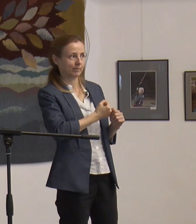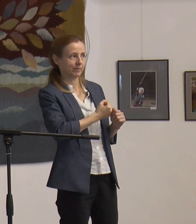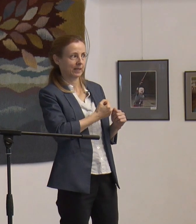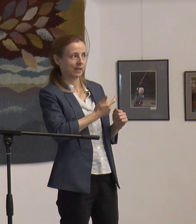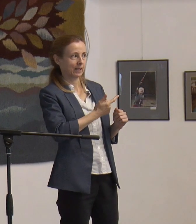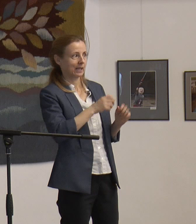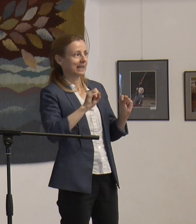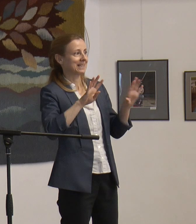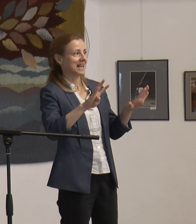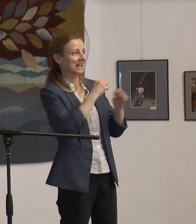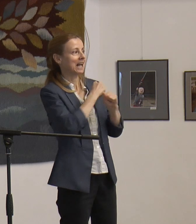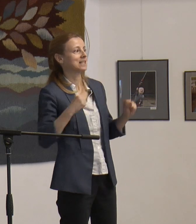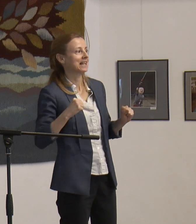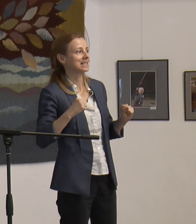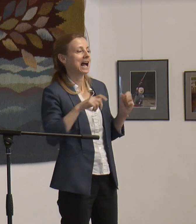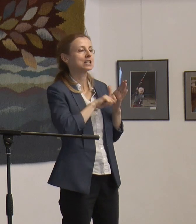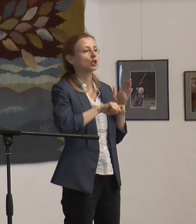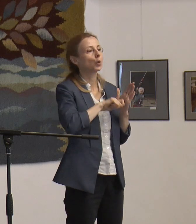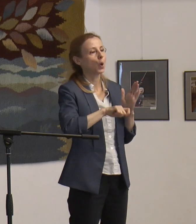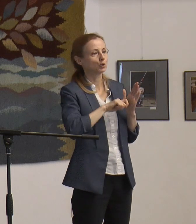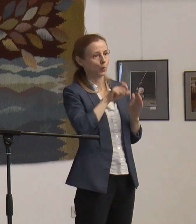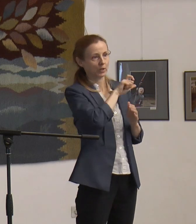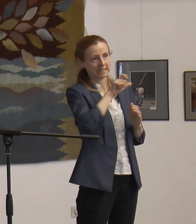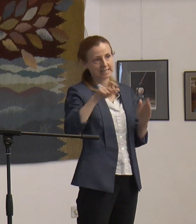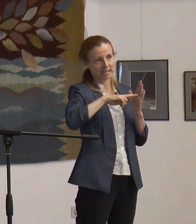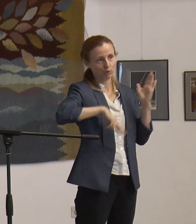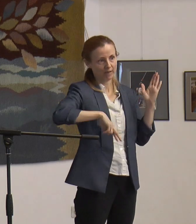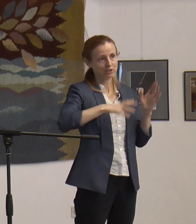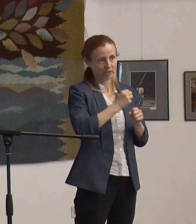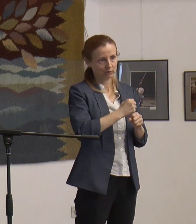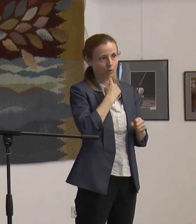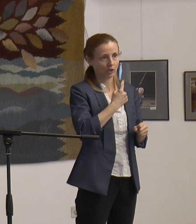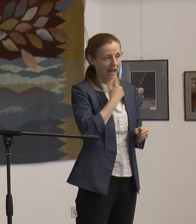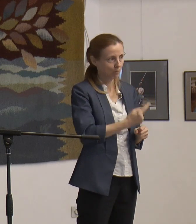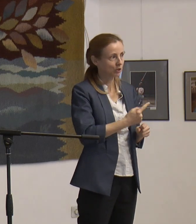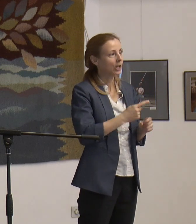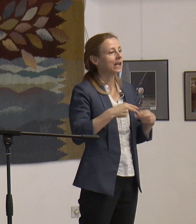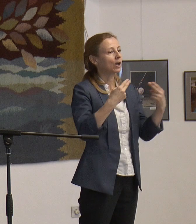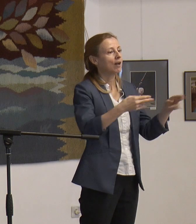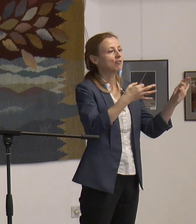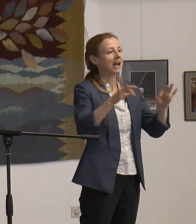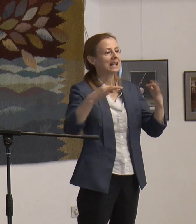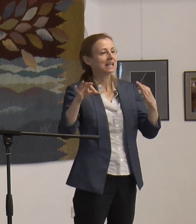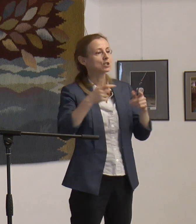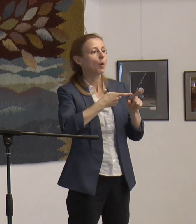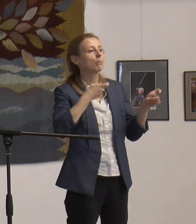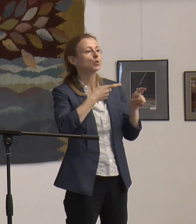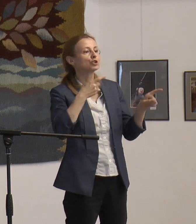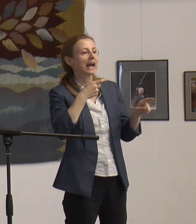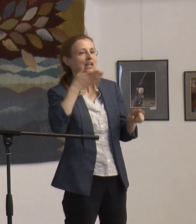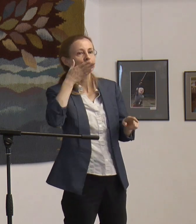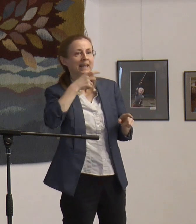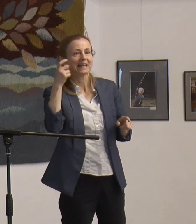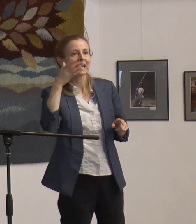a 19. század költői című verset fogja előadni, és felkészül Puskásné